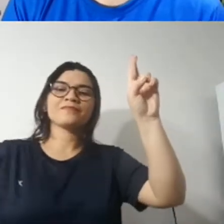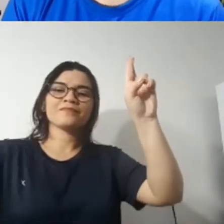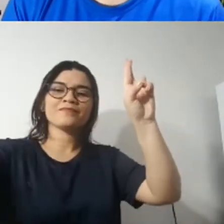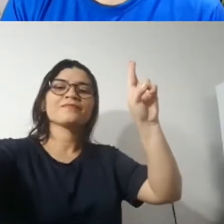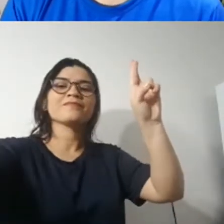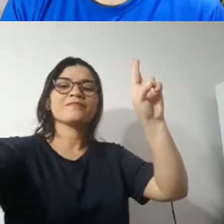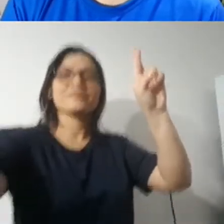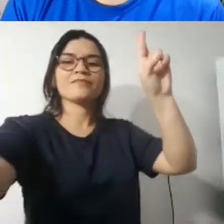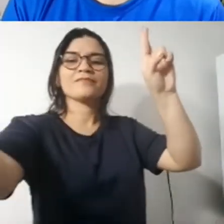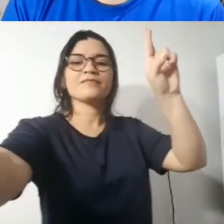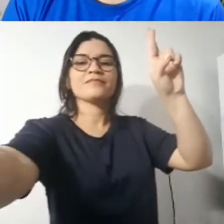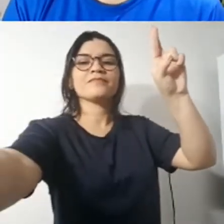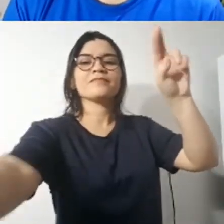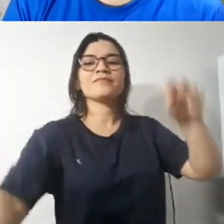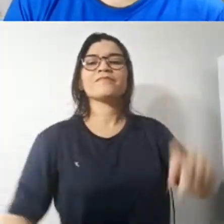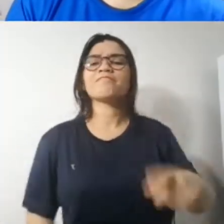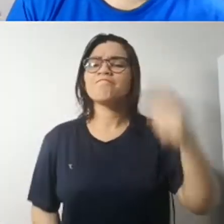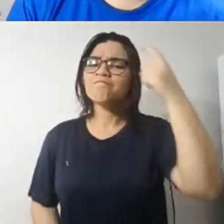Não há circunstância,